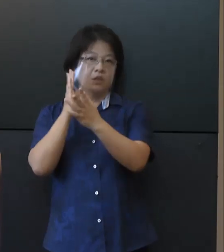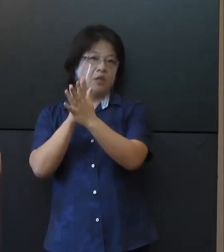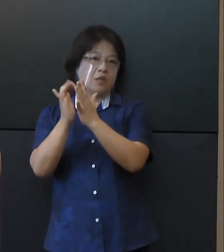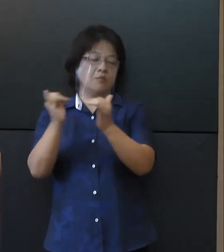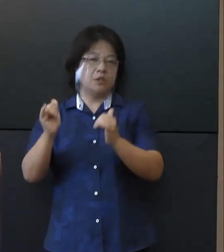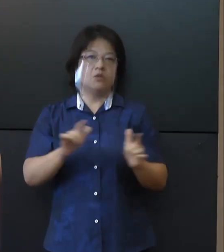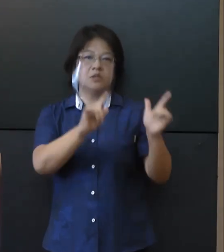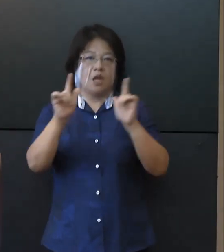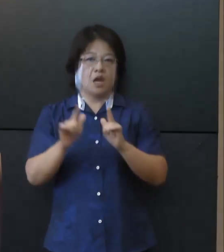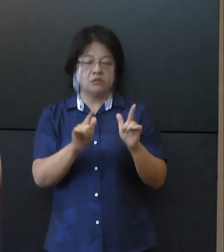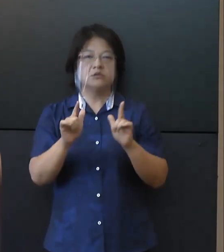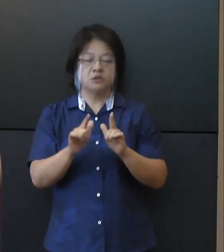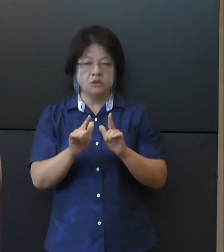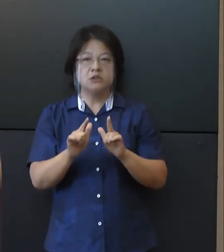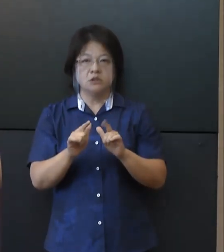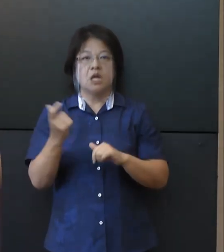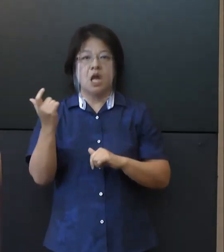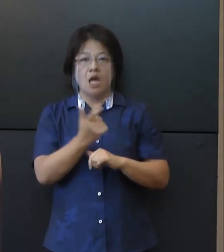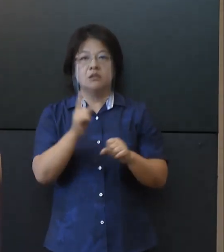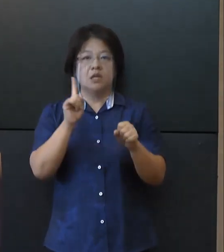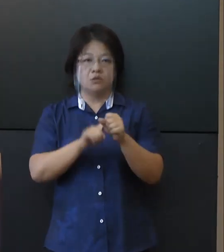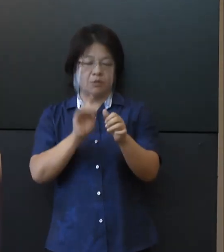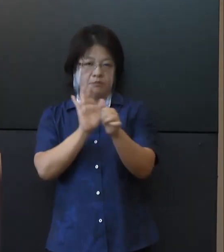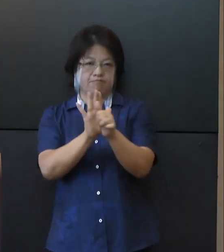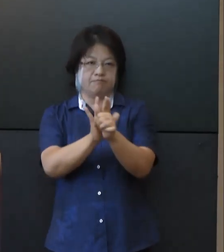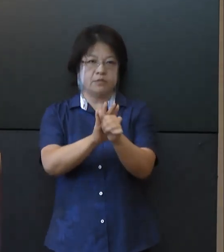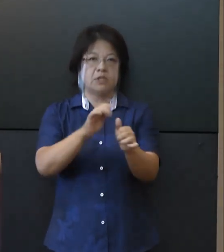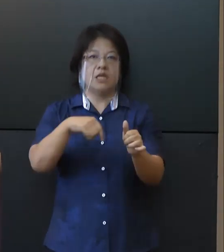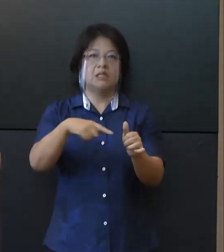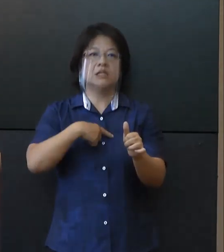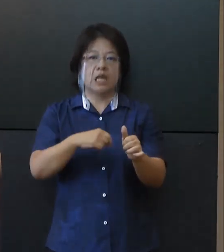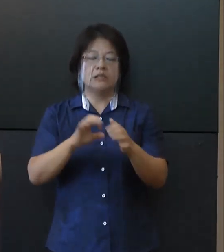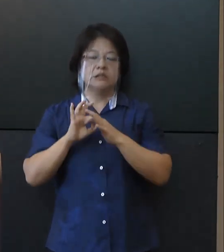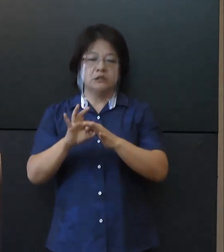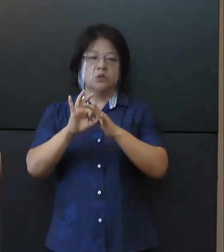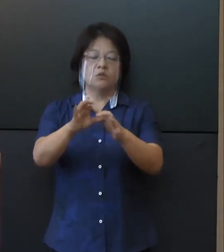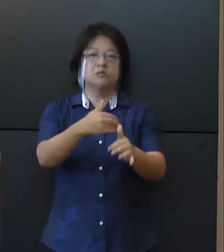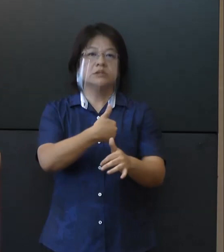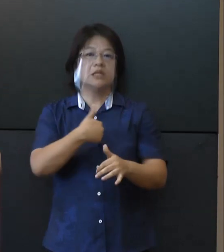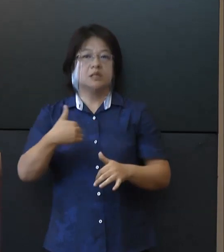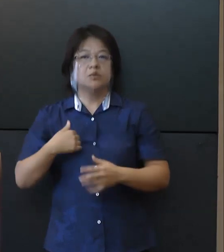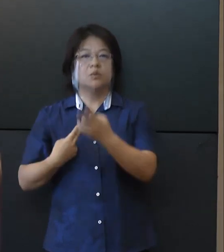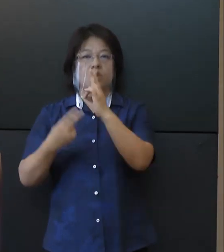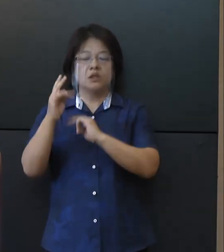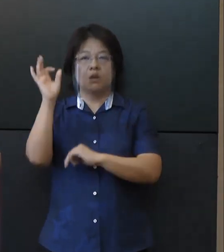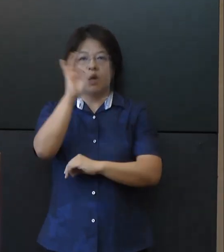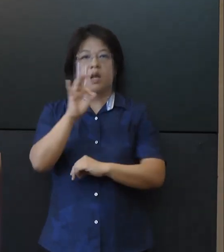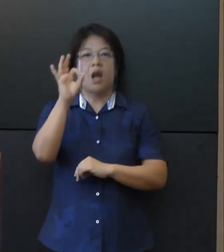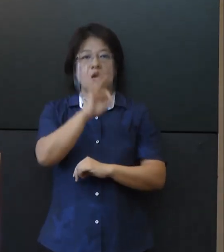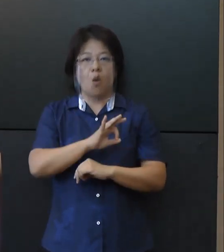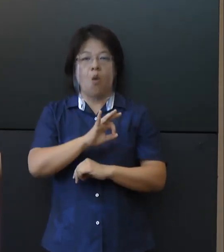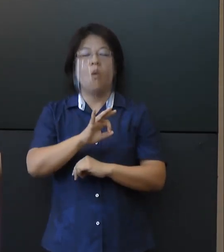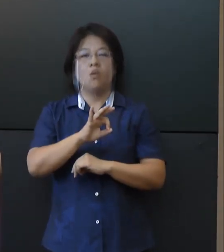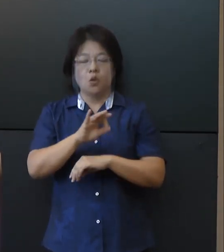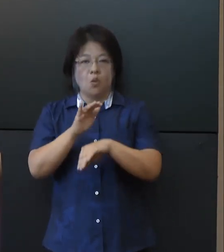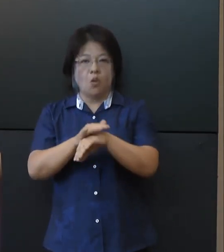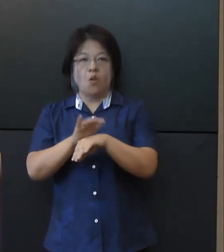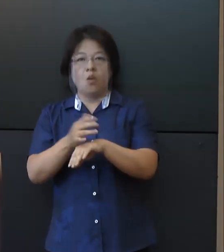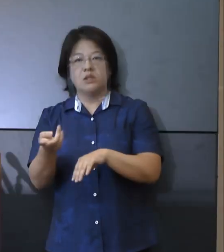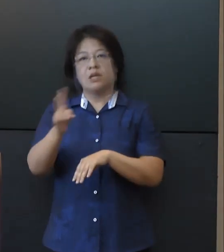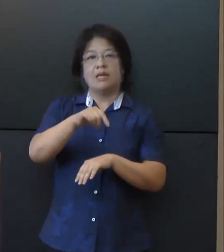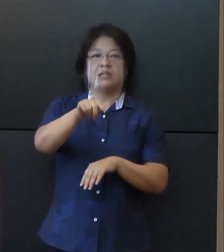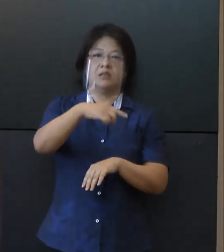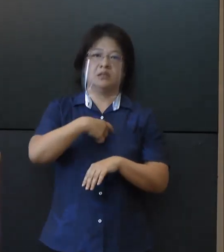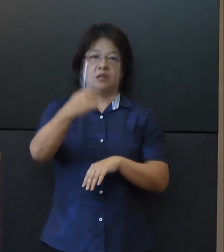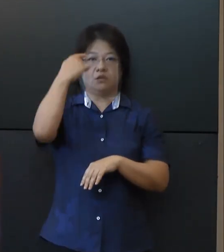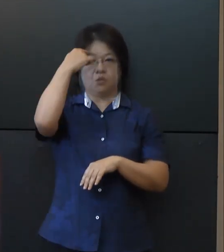の安定に貢献し続けていけるような持続可能な沖縄観光へとシフトチェンジすることを目指します